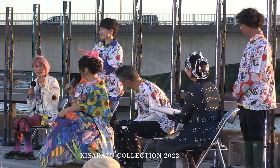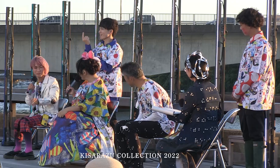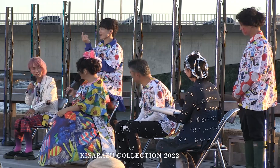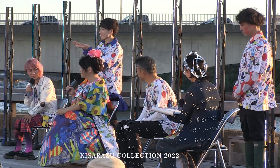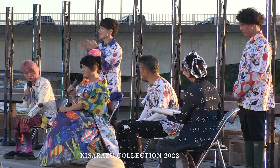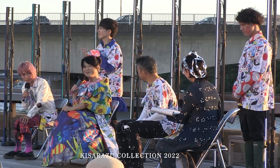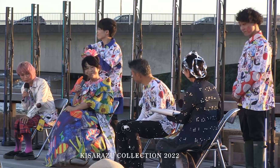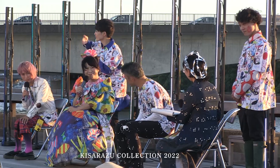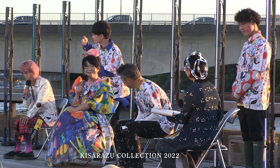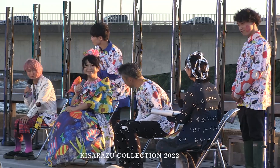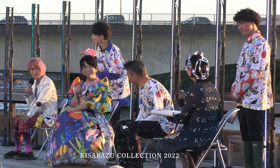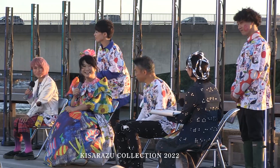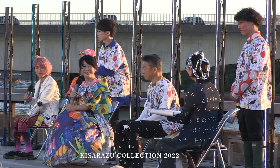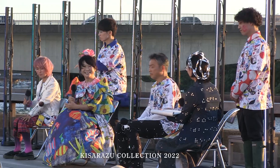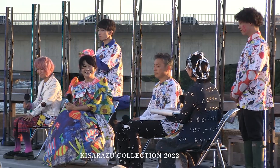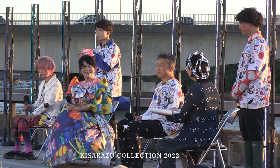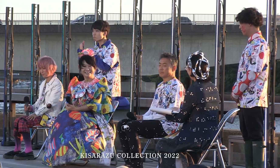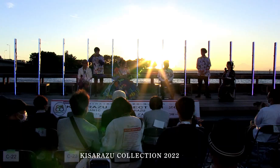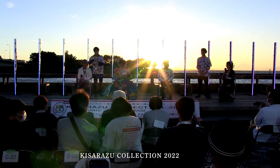とうございます。